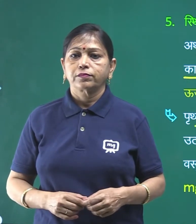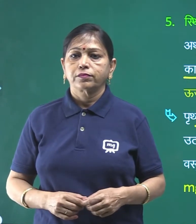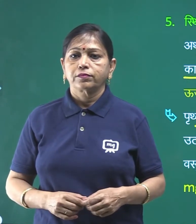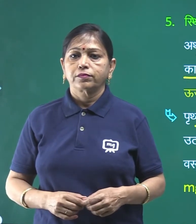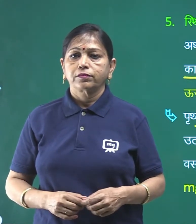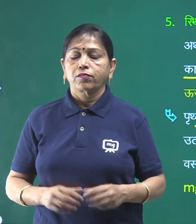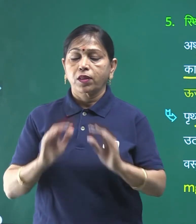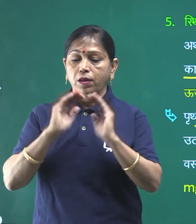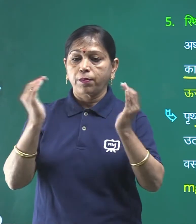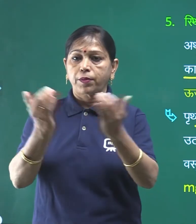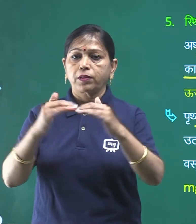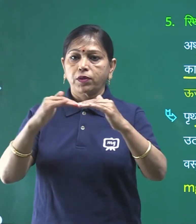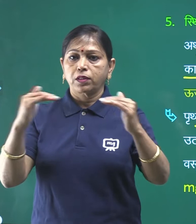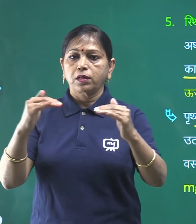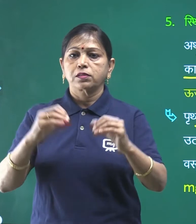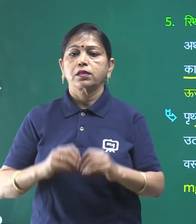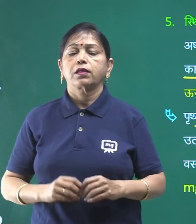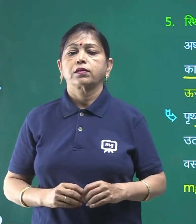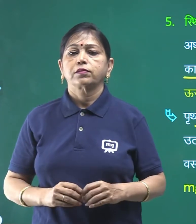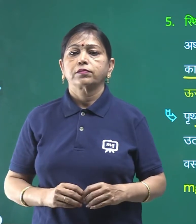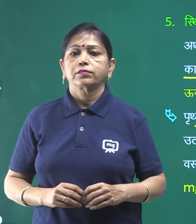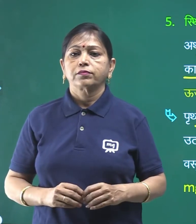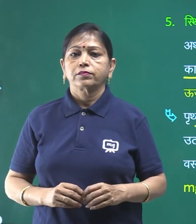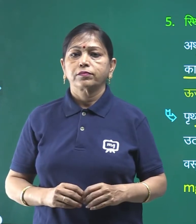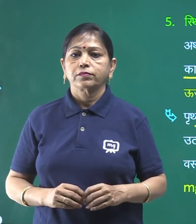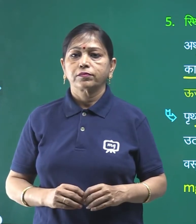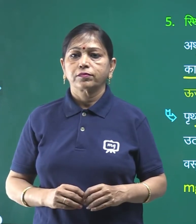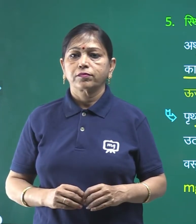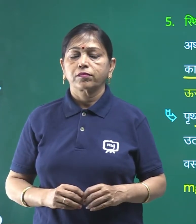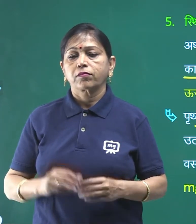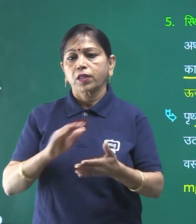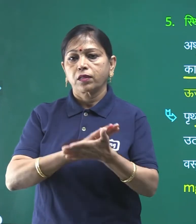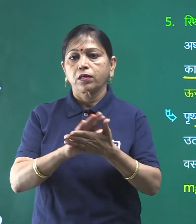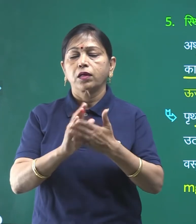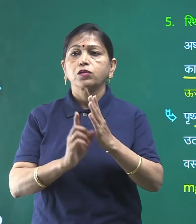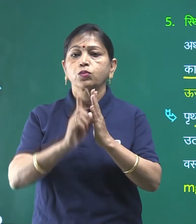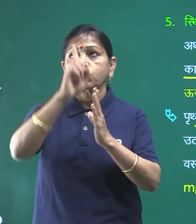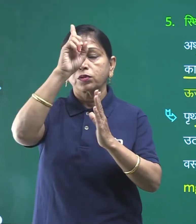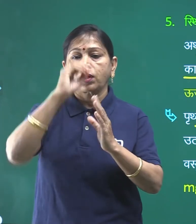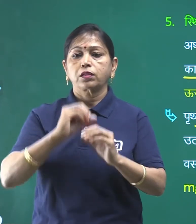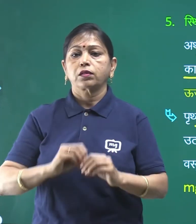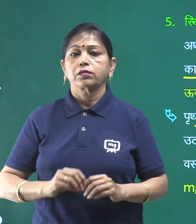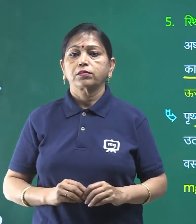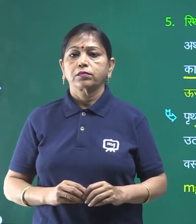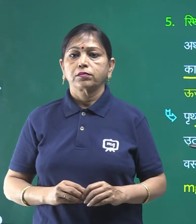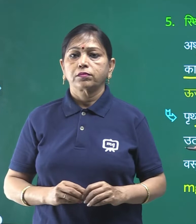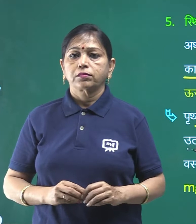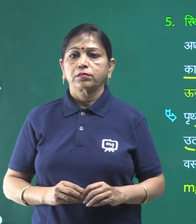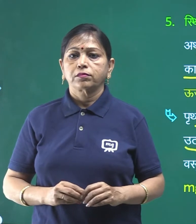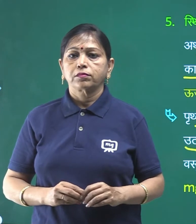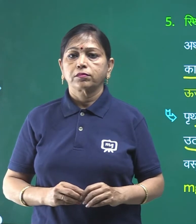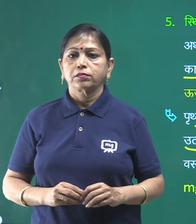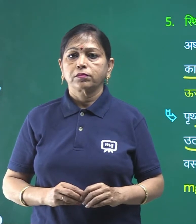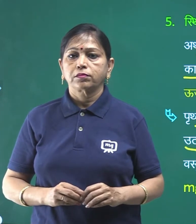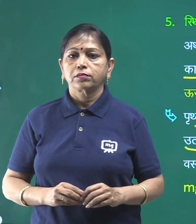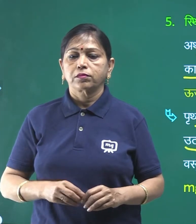पृथ्वी के तल से h ऊंचाई तक उठाई